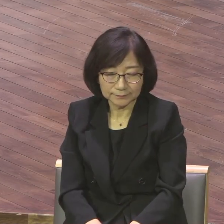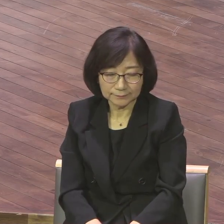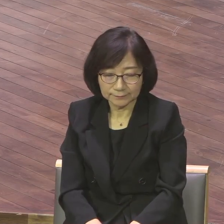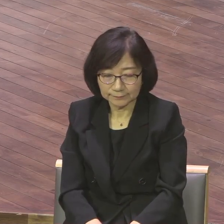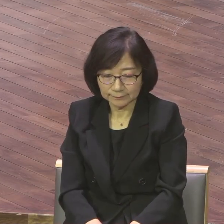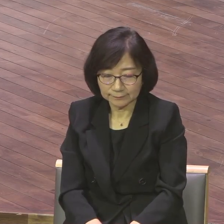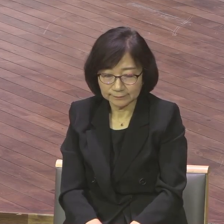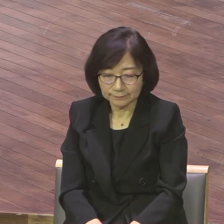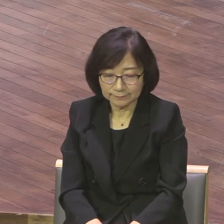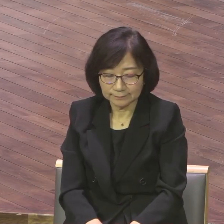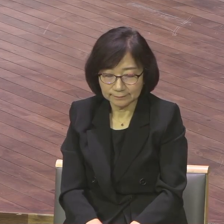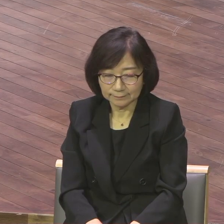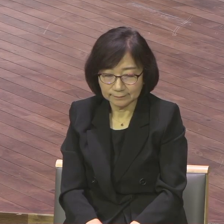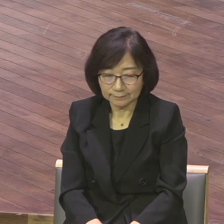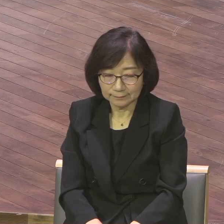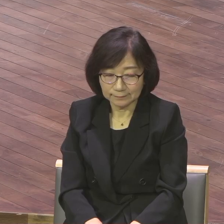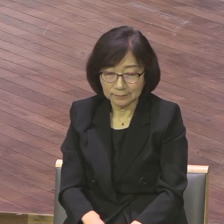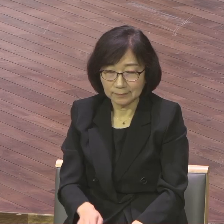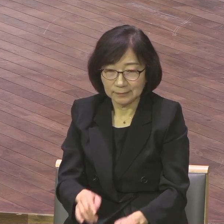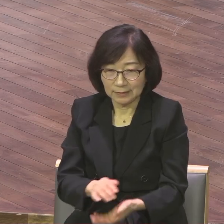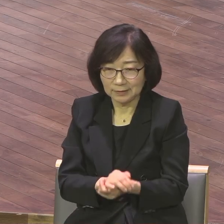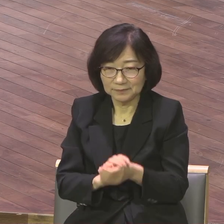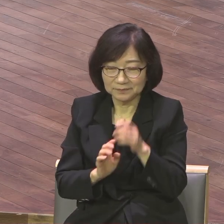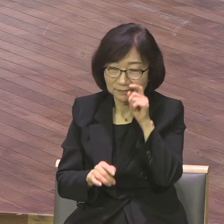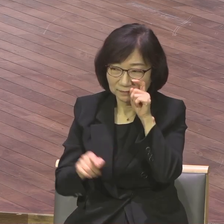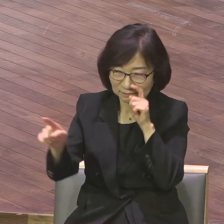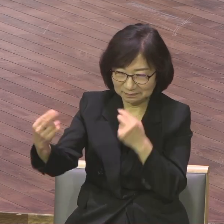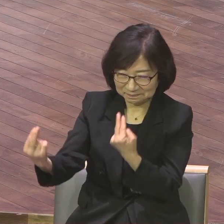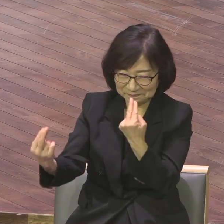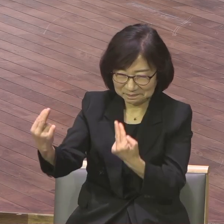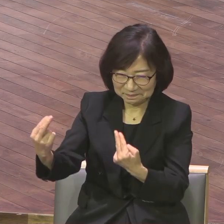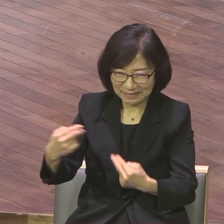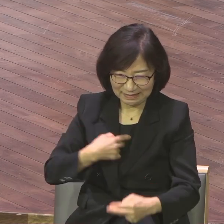전적으로 타락했기 때문에 나는 저 인간보다 좀 낫다. 천만의 말 똑같아.